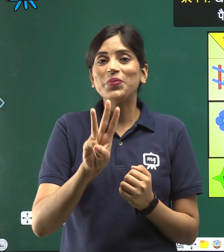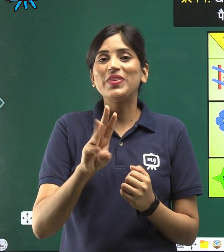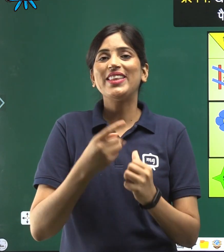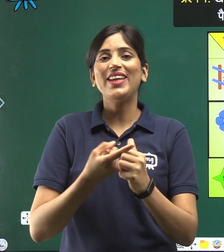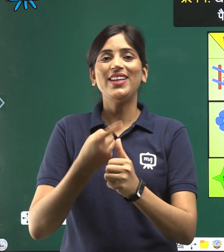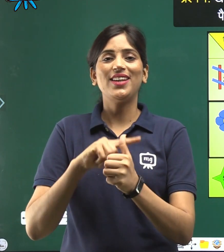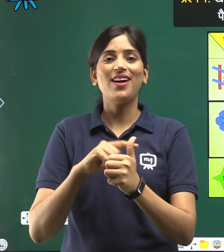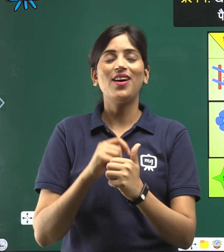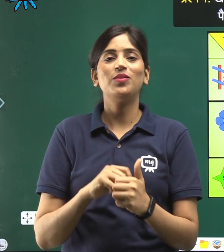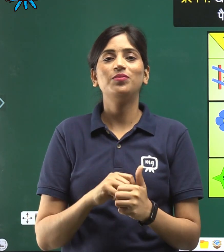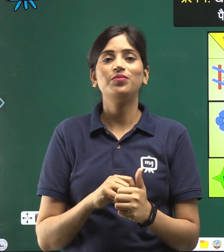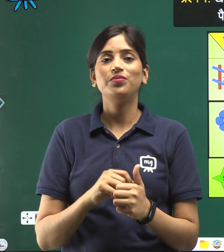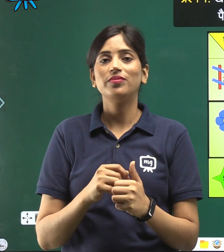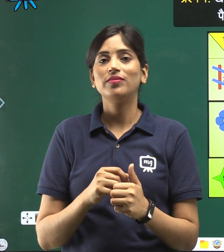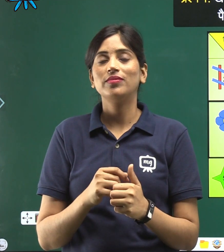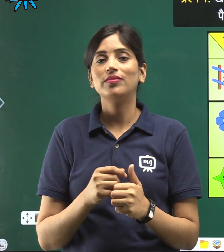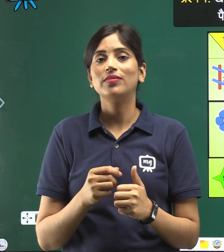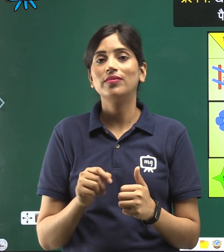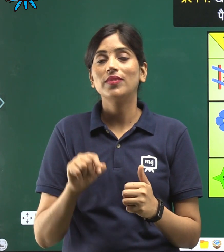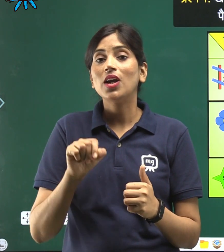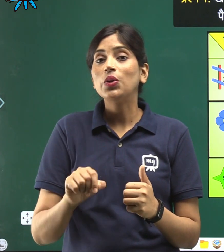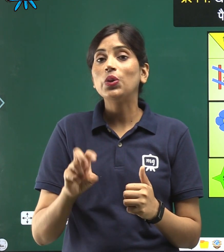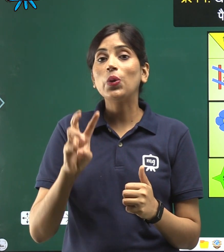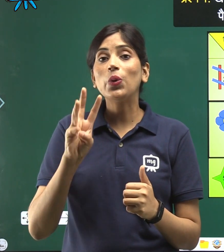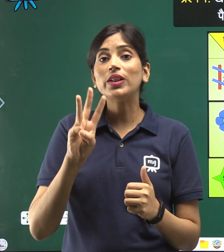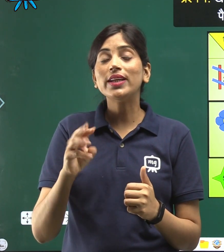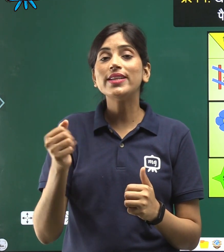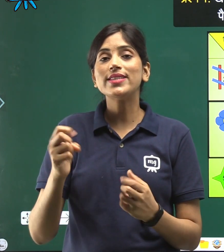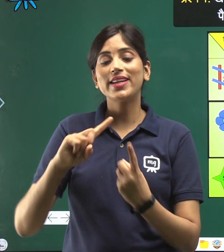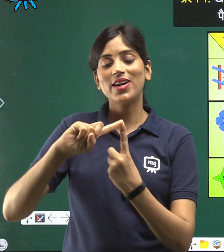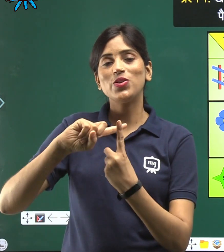3 का। तो 3 संख्या जोड़ेंगे